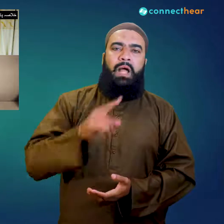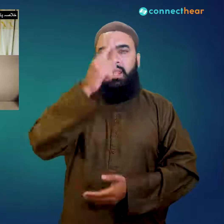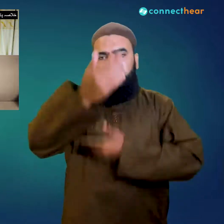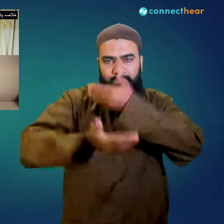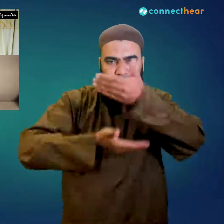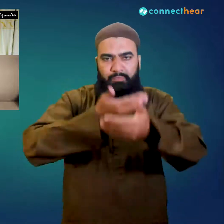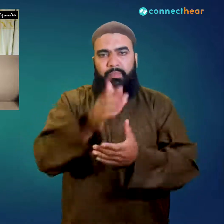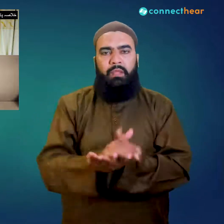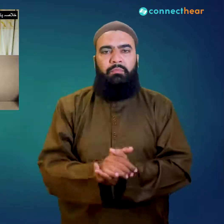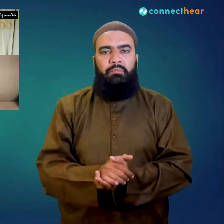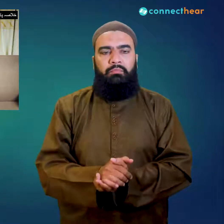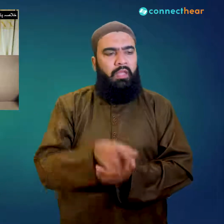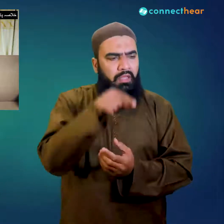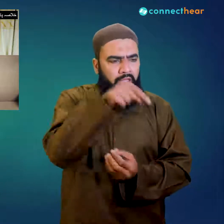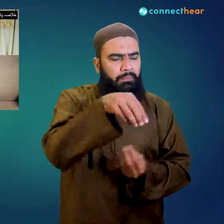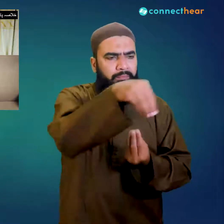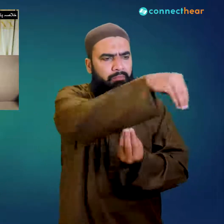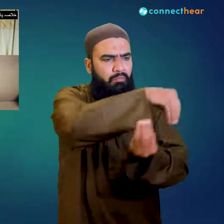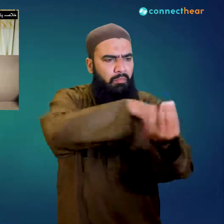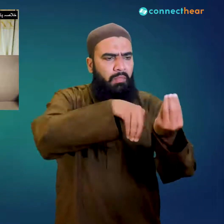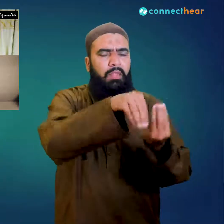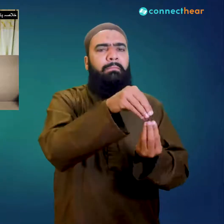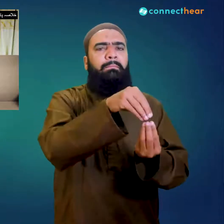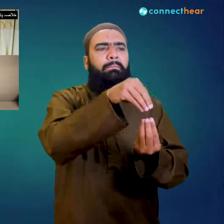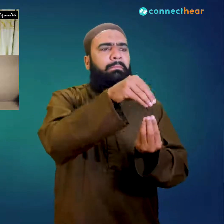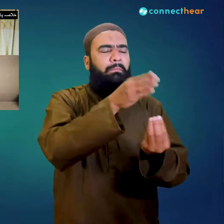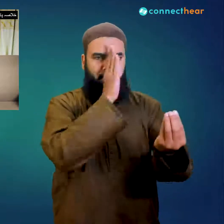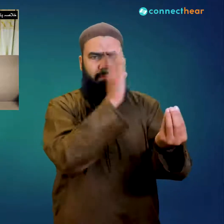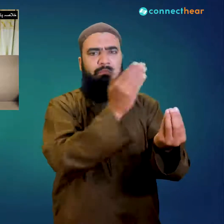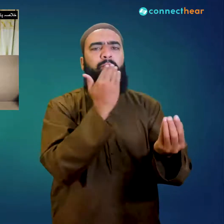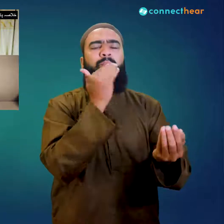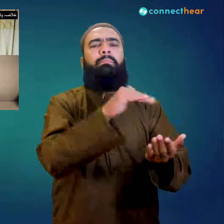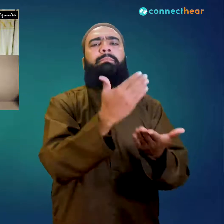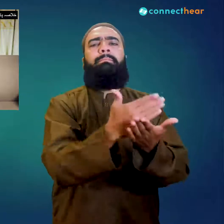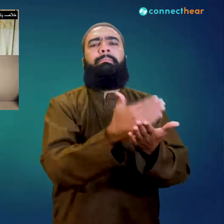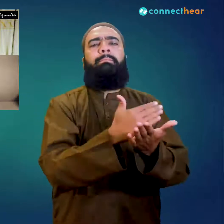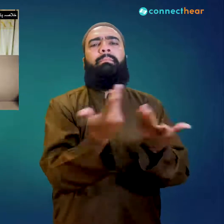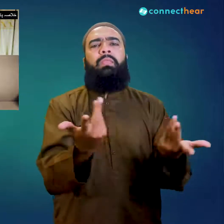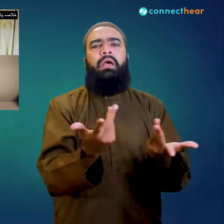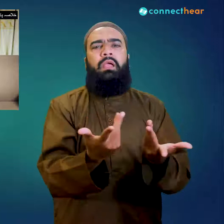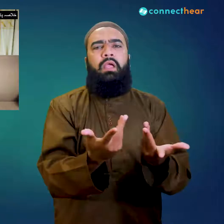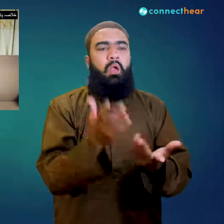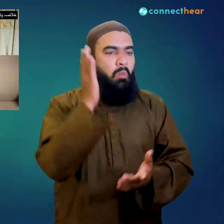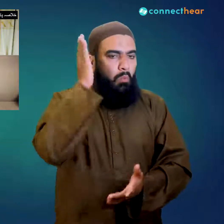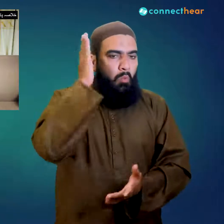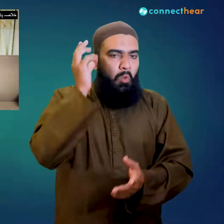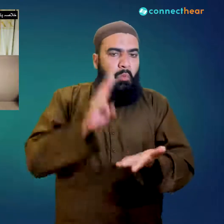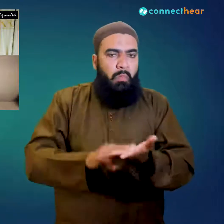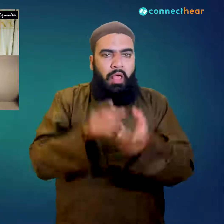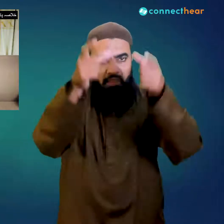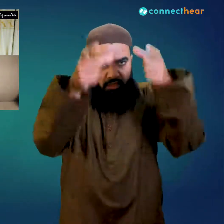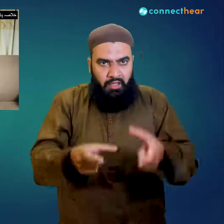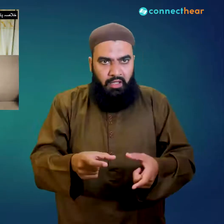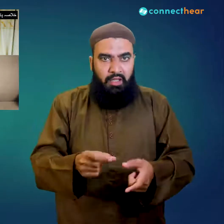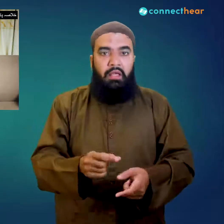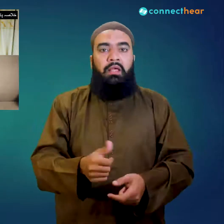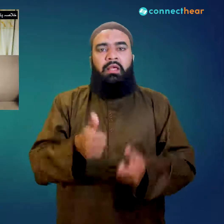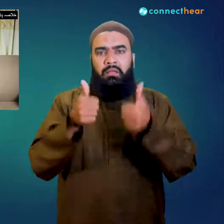اور پھر یہ فرمایا کہ ہم نے یہ جو قبلہ مقرر کیا ہے یہ اس وجہ سے بھی ہے کہ لوگ نیکیوں میں سبقت